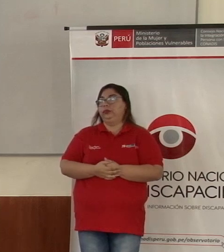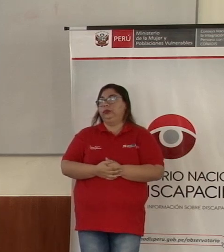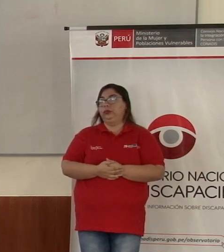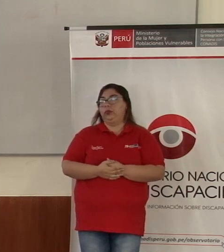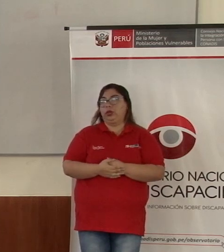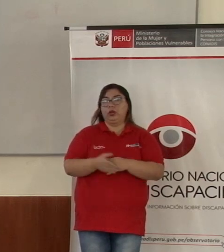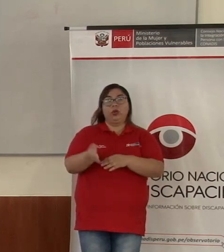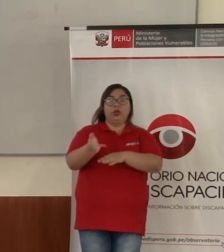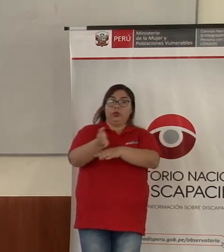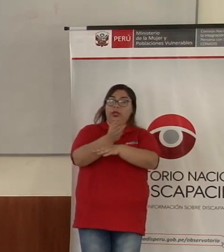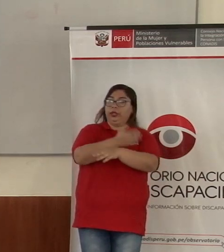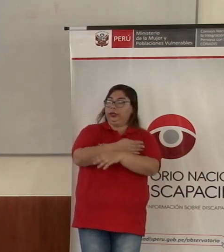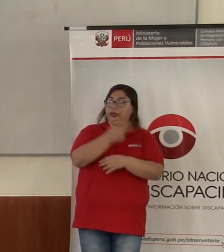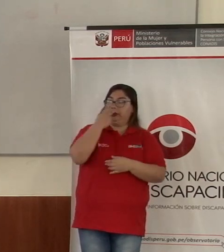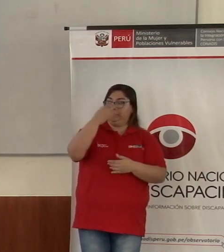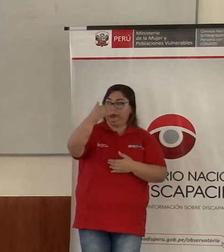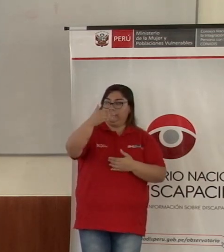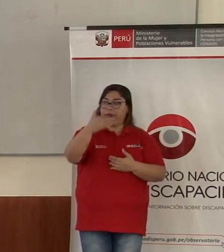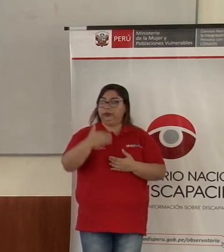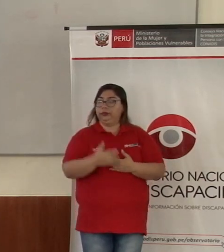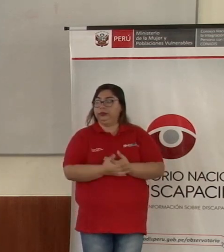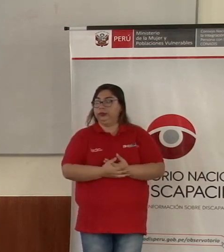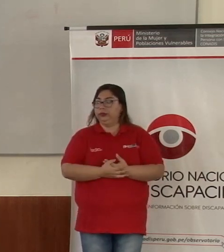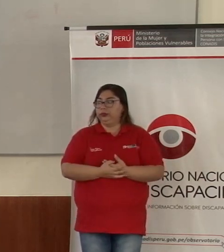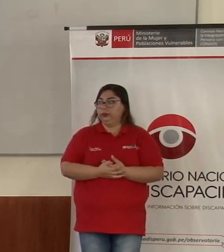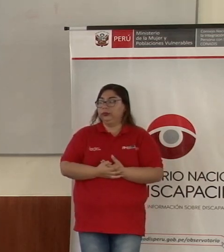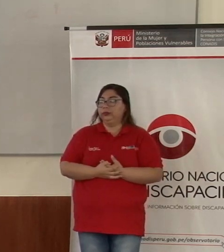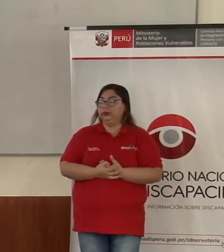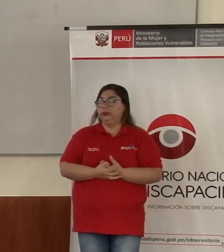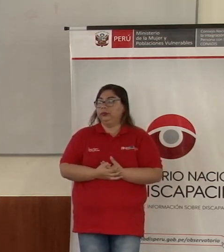¿no? Cuando en realidad han debido no haber ni el 1, ¿no?